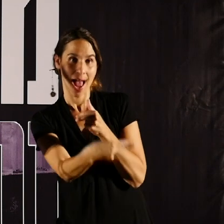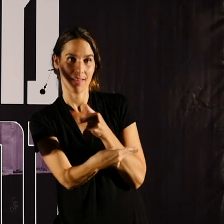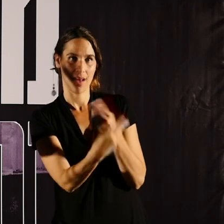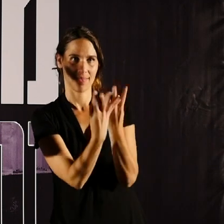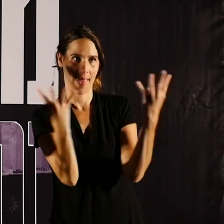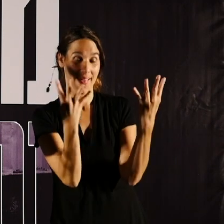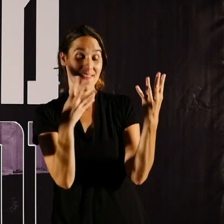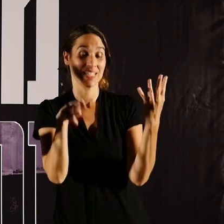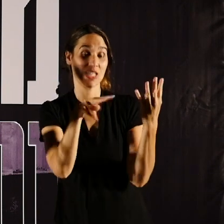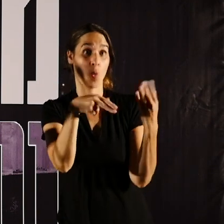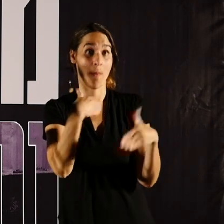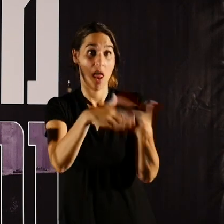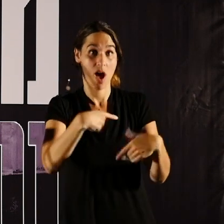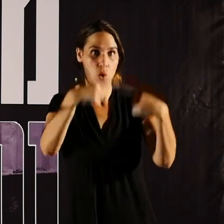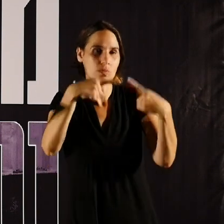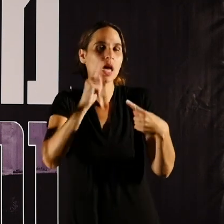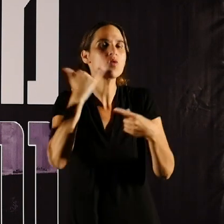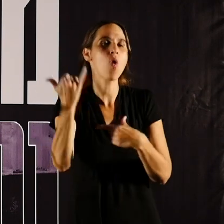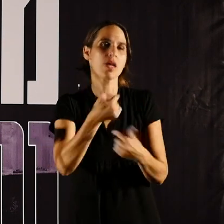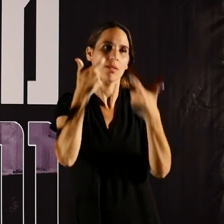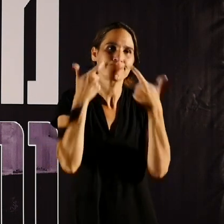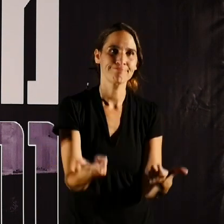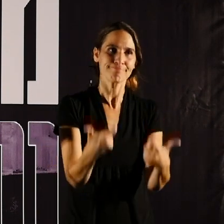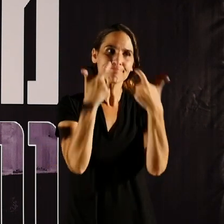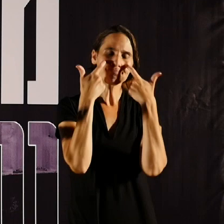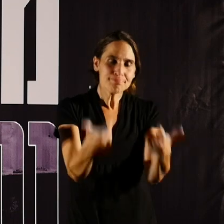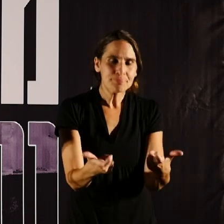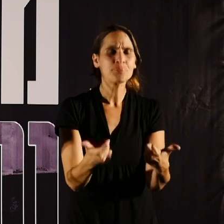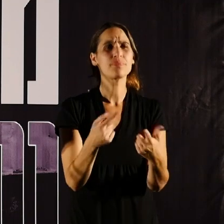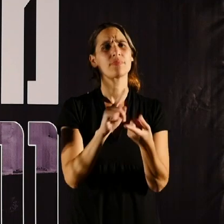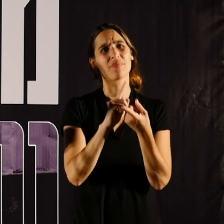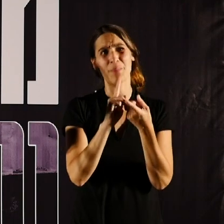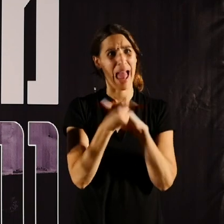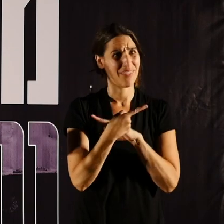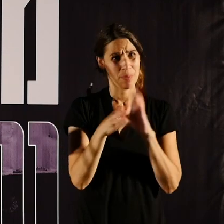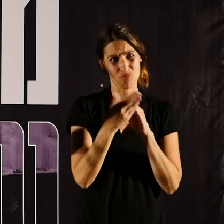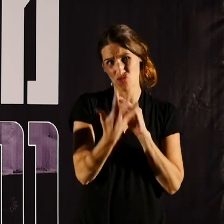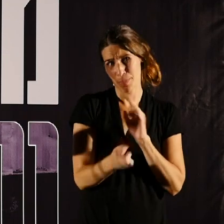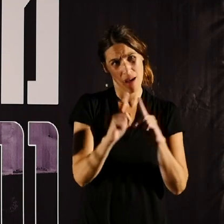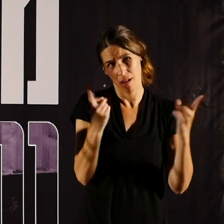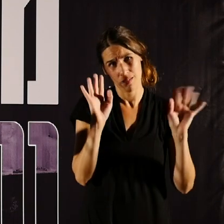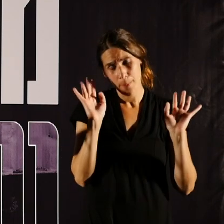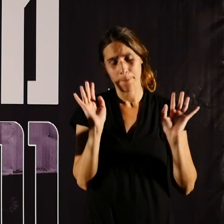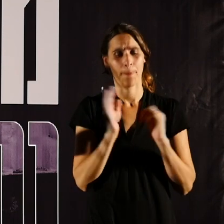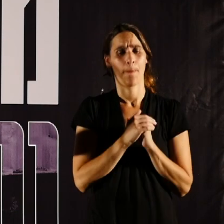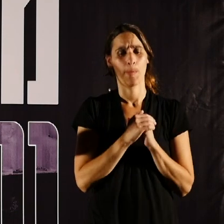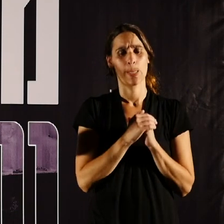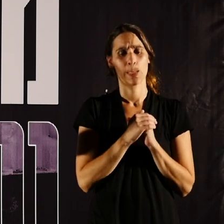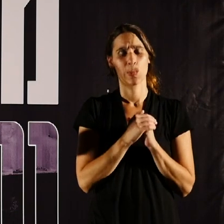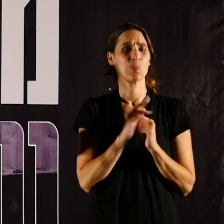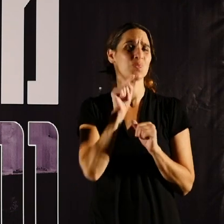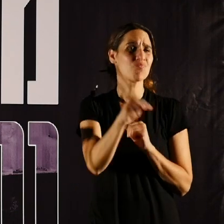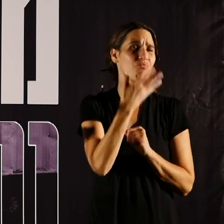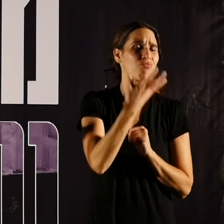והסיור במהלך היום היה חייב להיות שם כל הזמן היו מחליפים אותו אשכרה עם ג'יפ אחר היה מגיע לשם ג'יפ